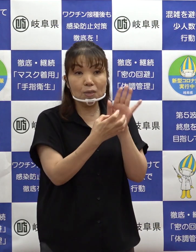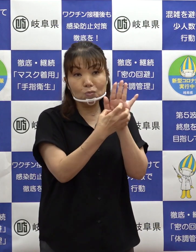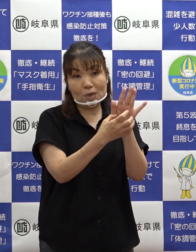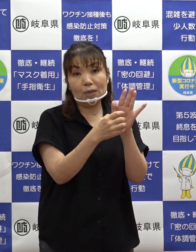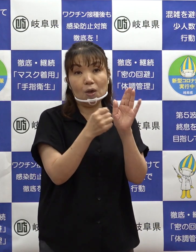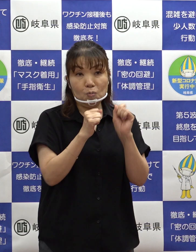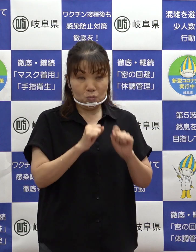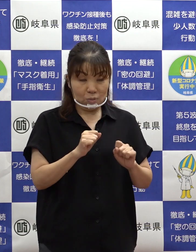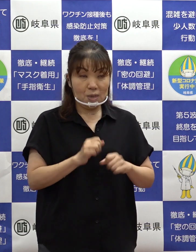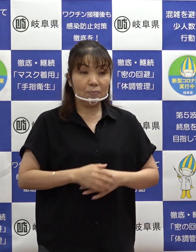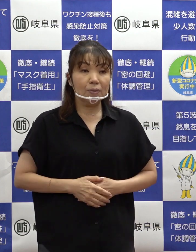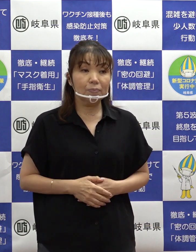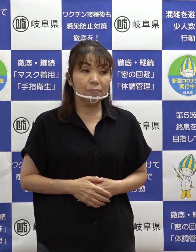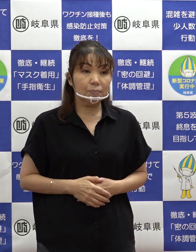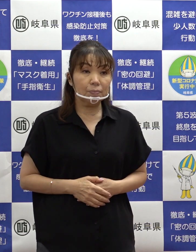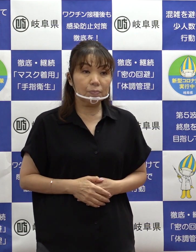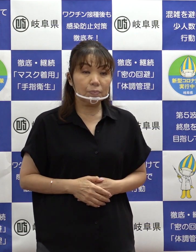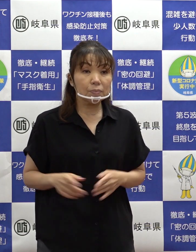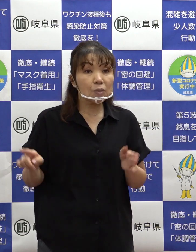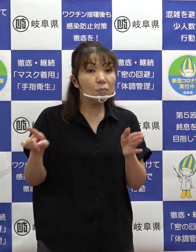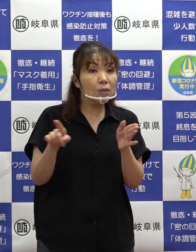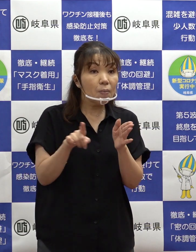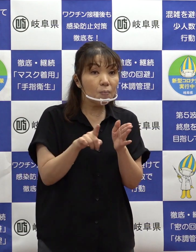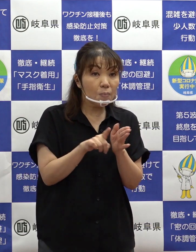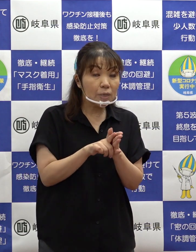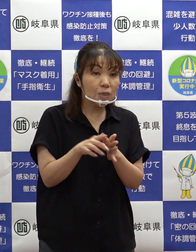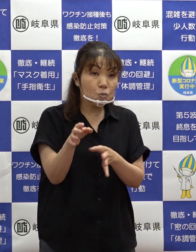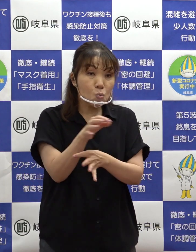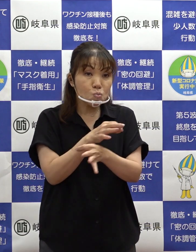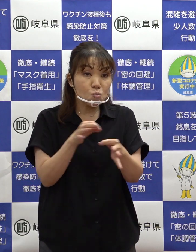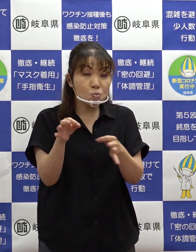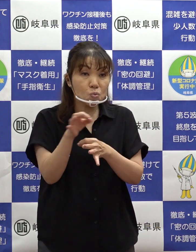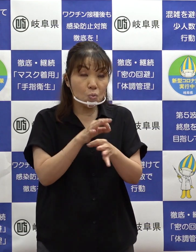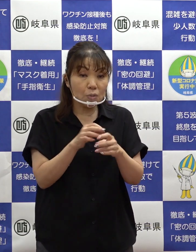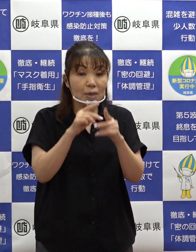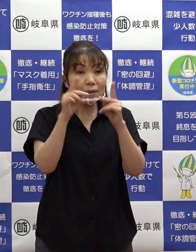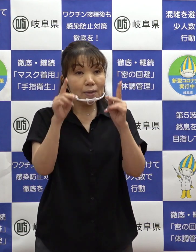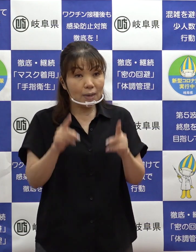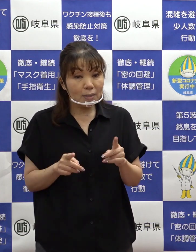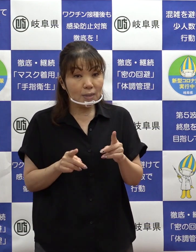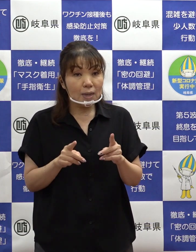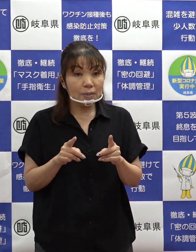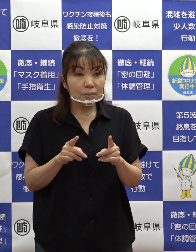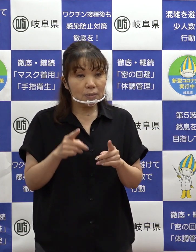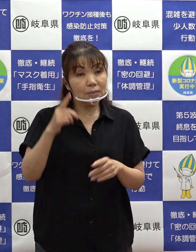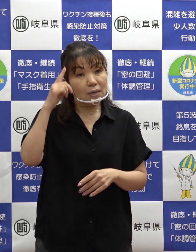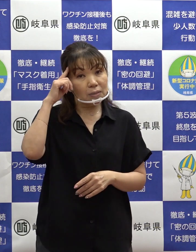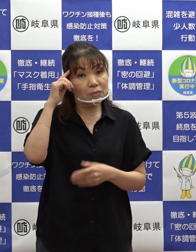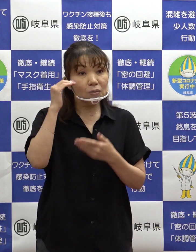です。 これまでの運用面で課題に感じておられることはありますか。